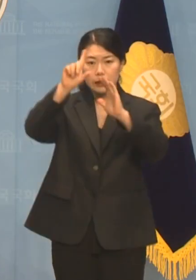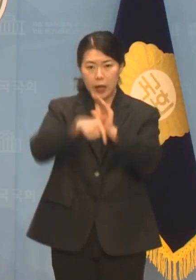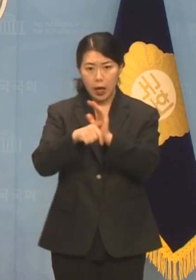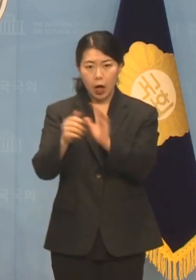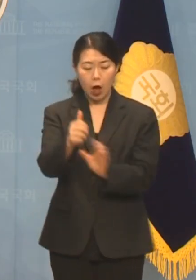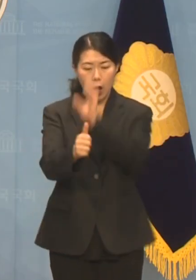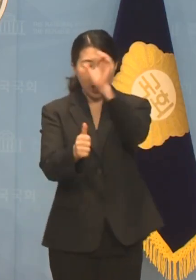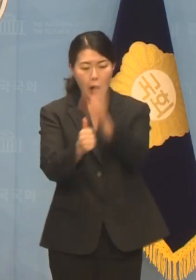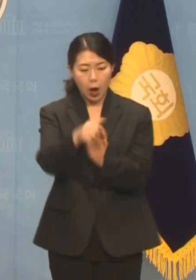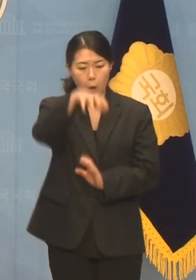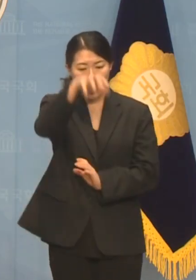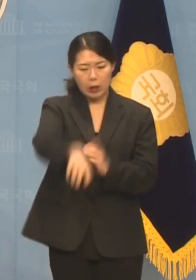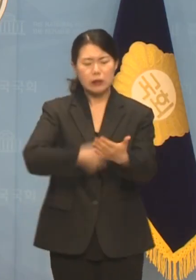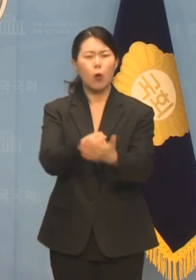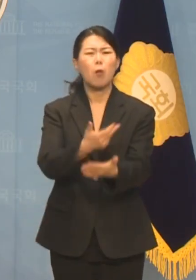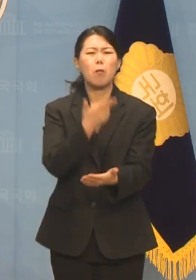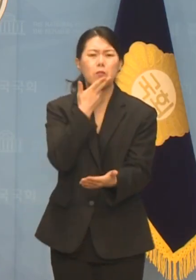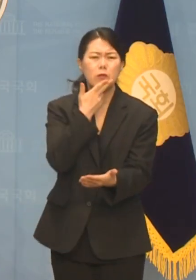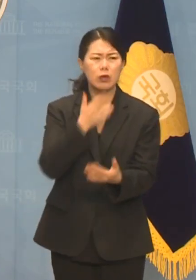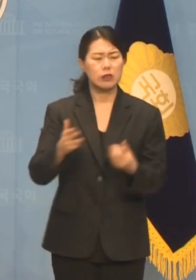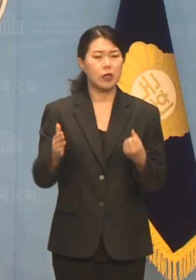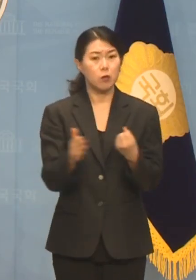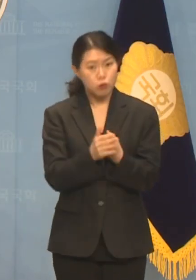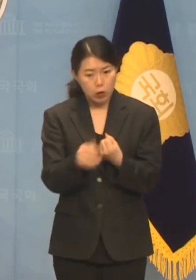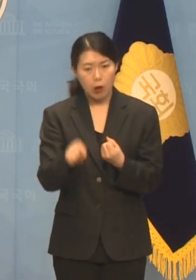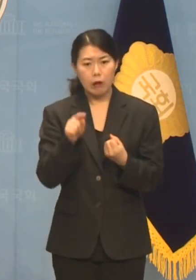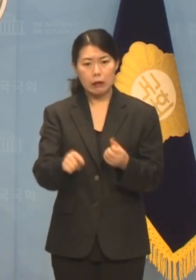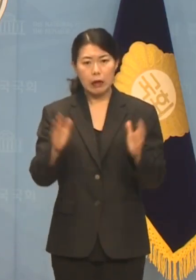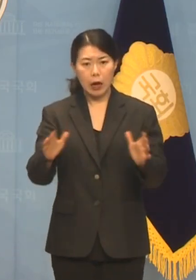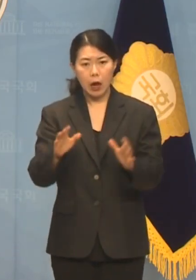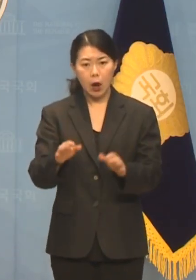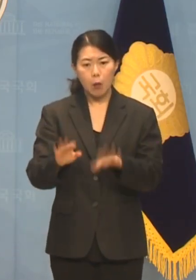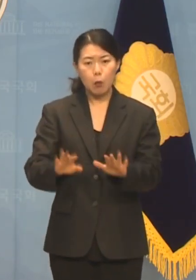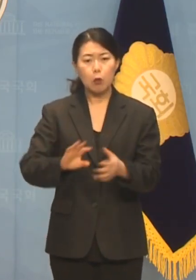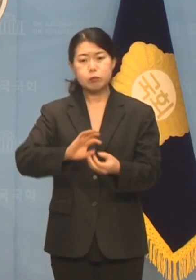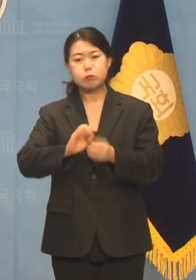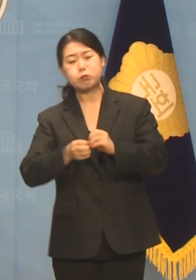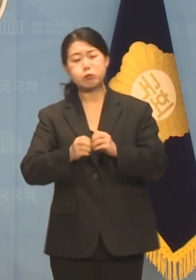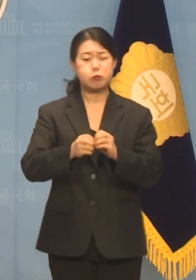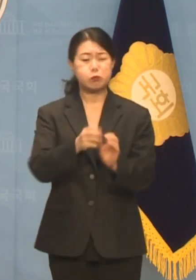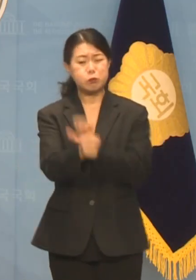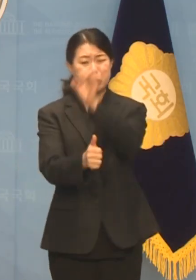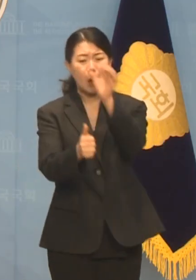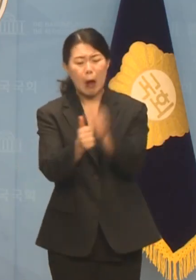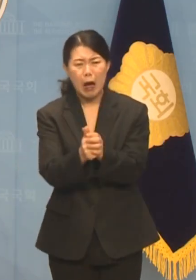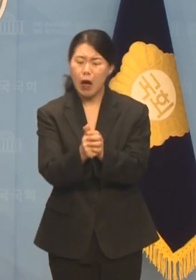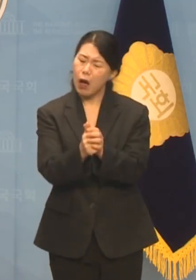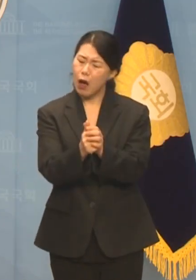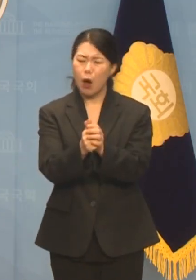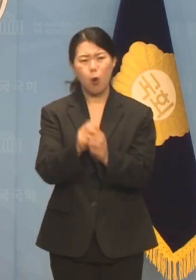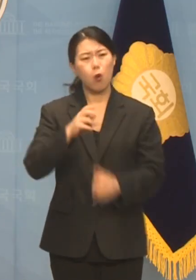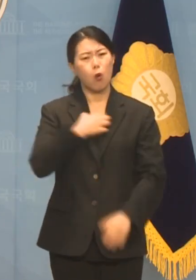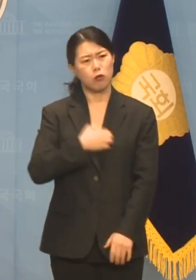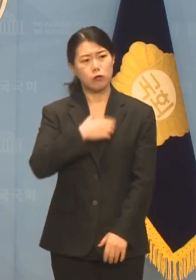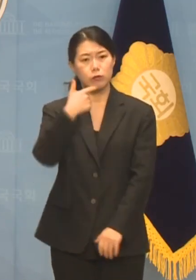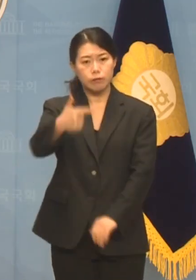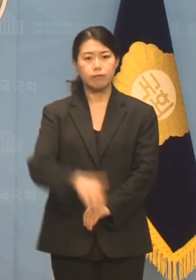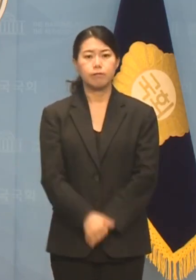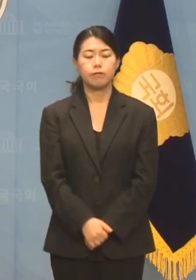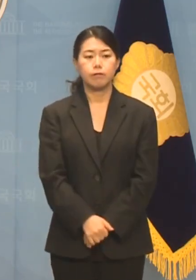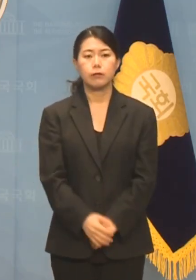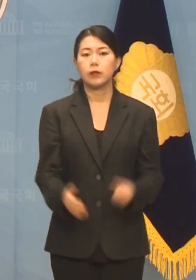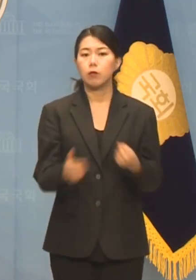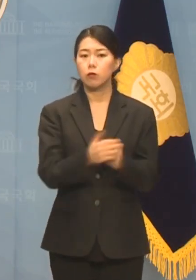기간을 지정하지 않아서 대통령 기록물의 부실 이관도 심히 우려가 되고 있는 상황입니다.